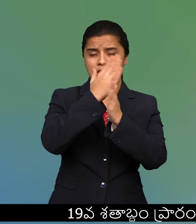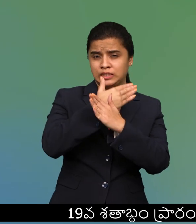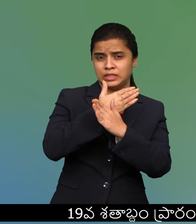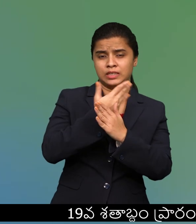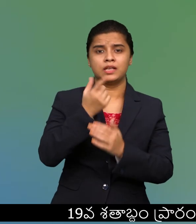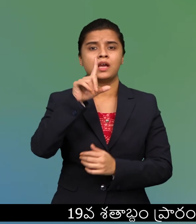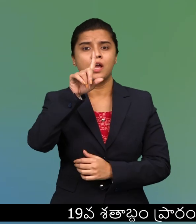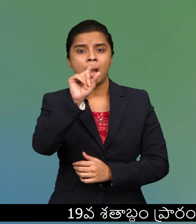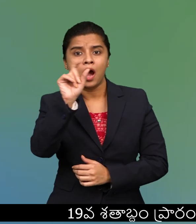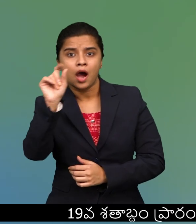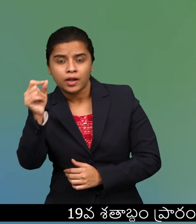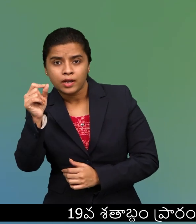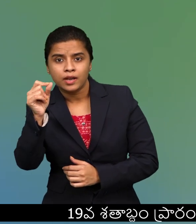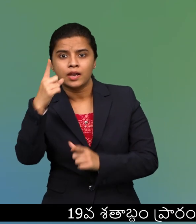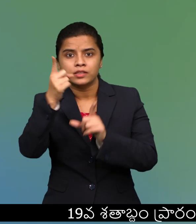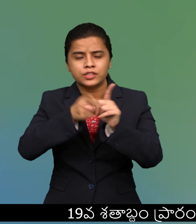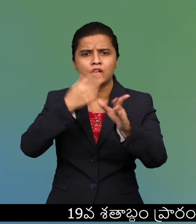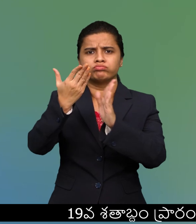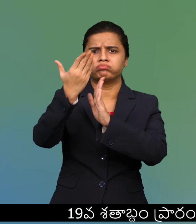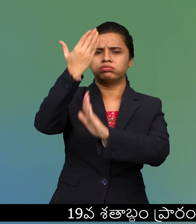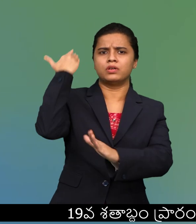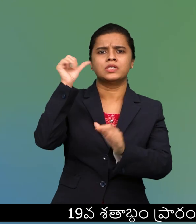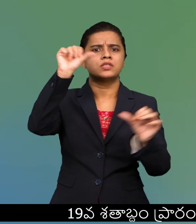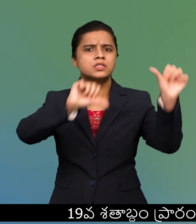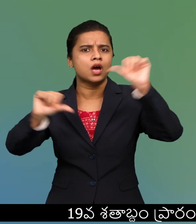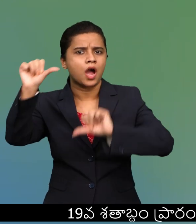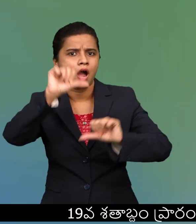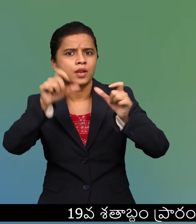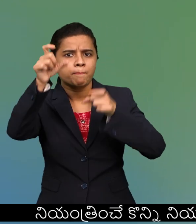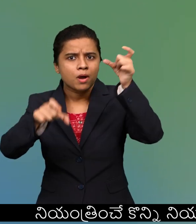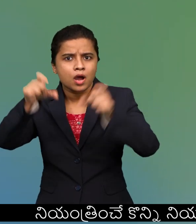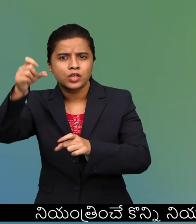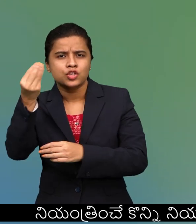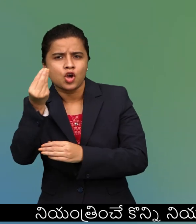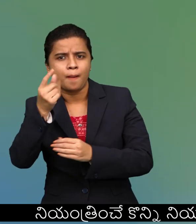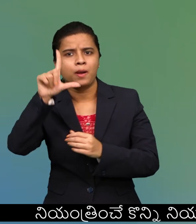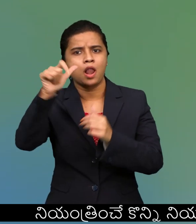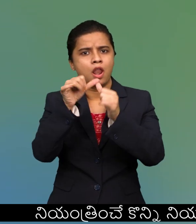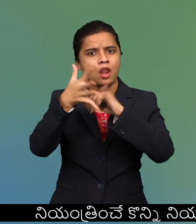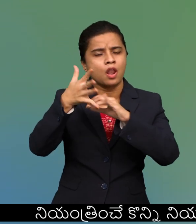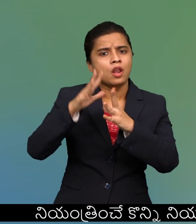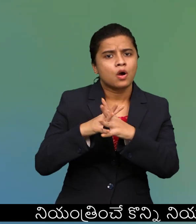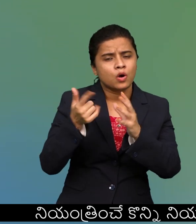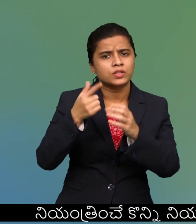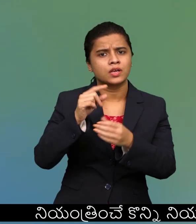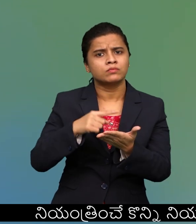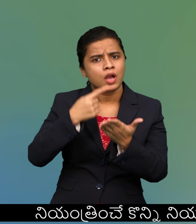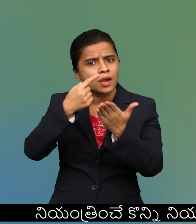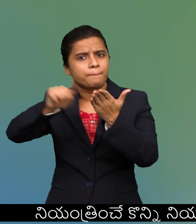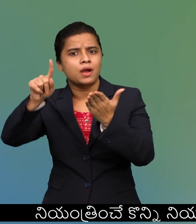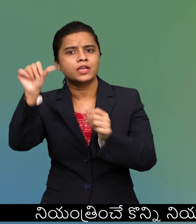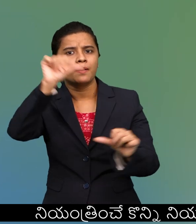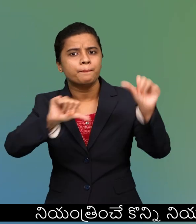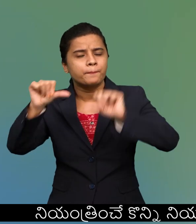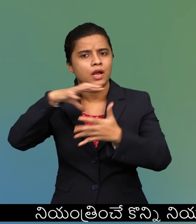పంతొమ్మిదవ శతాబ్దం ప్రారంభంలో శాస్త్రవేత్తలకు రసాయన ప్రతిచర్యలను నియంత్రించే కొన్ని నియమాలు తెలుసు,